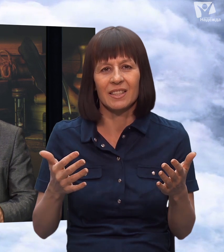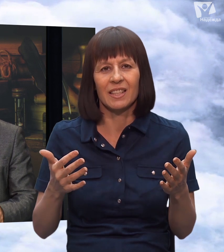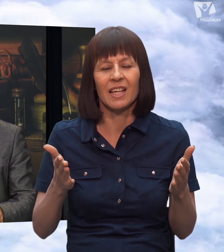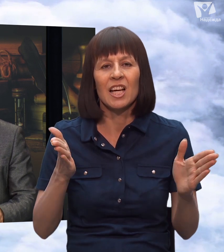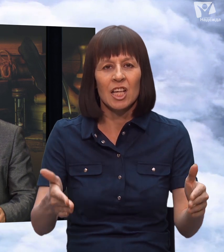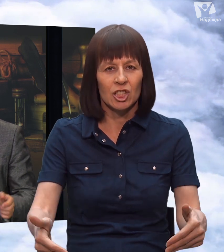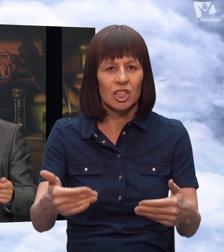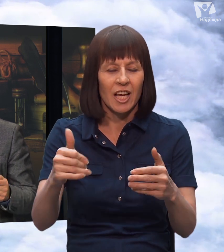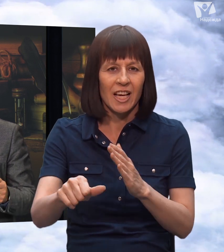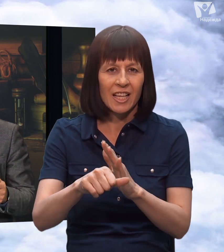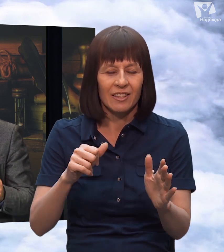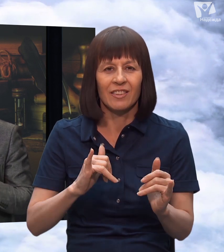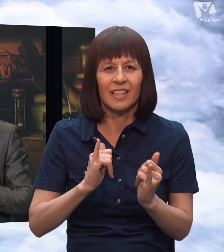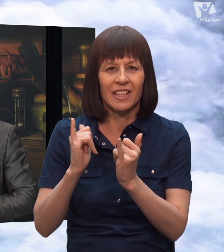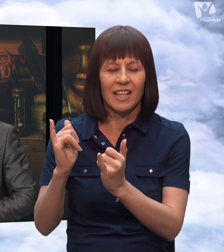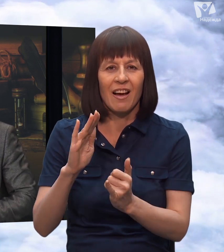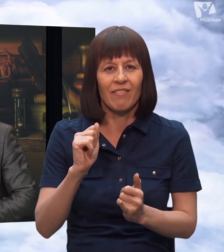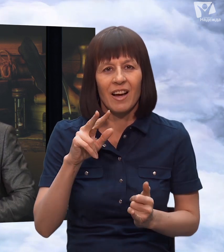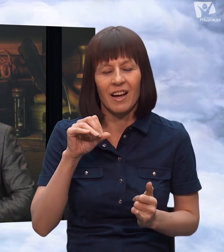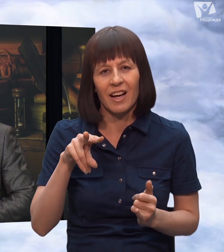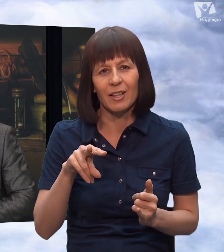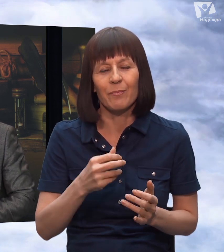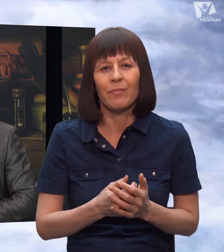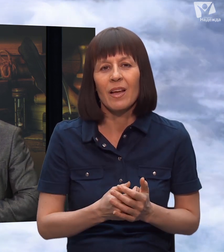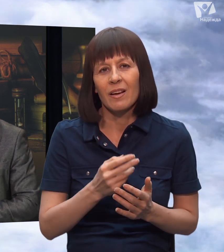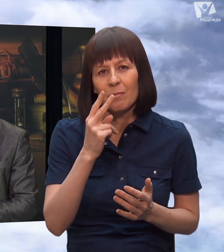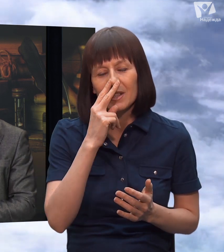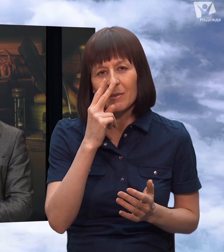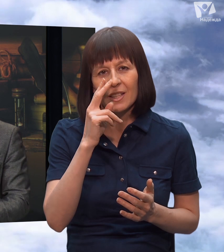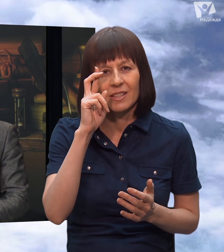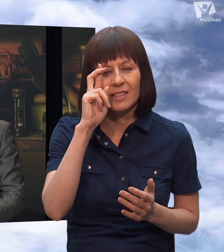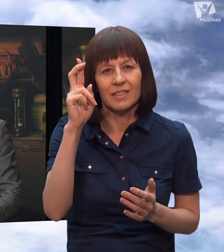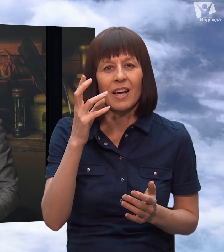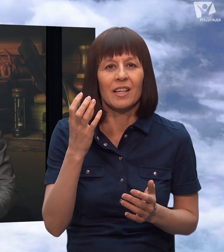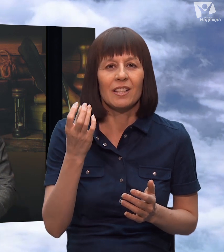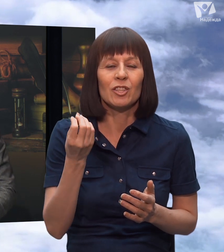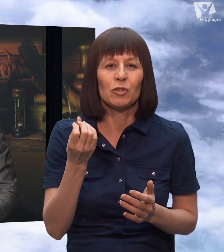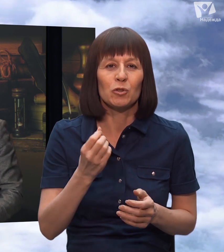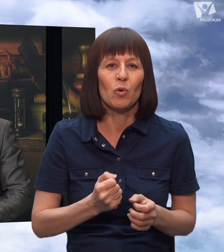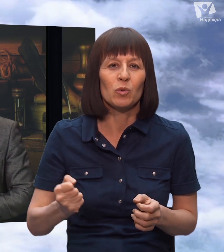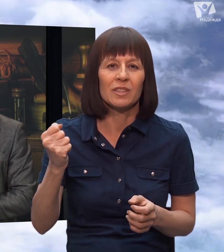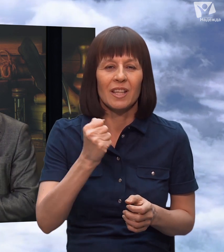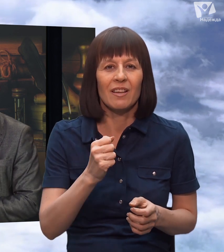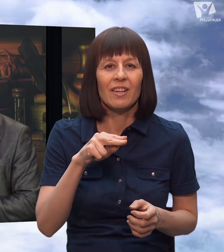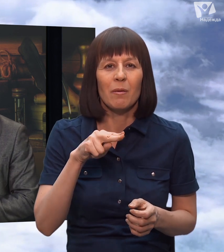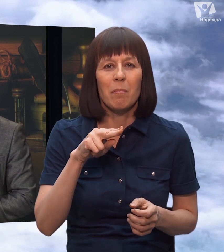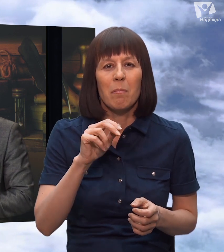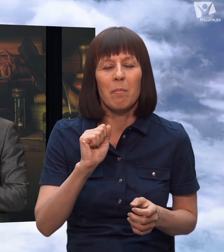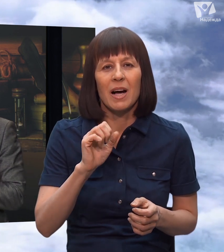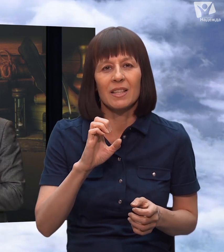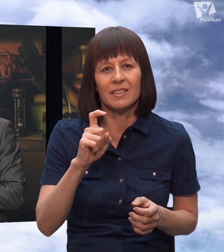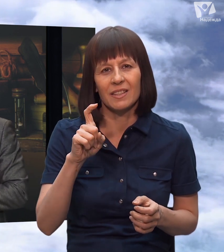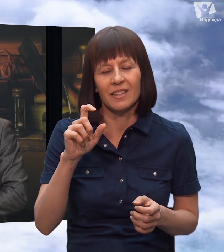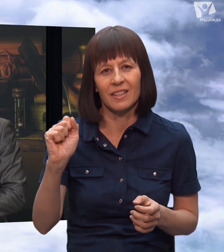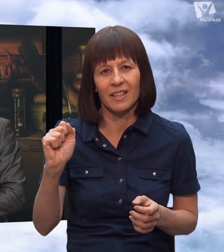поклонялись посмотрите пасху совершает и оси со всем народом